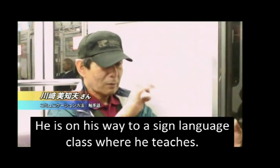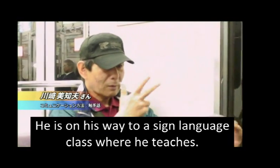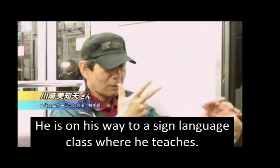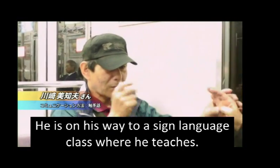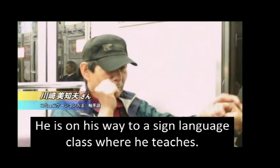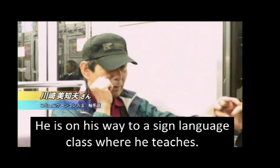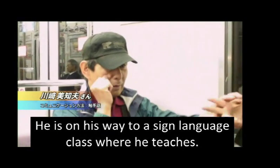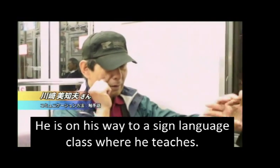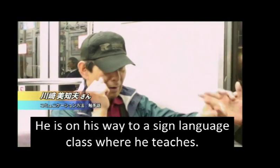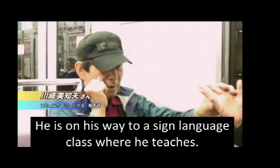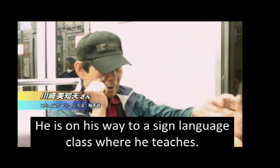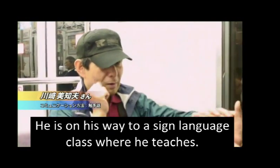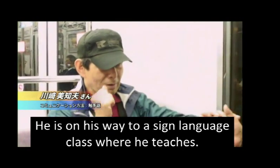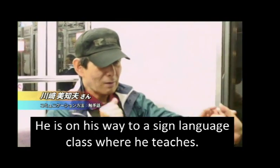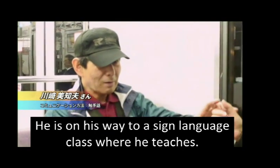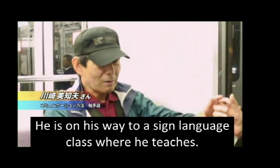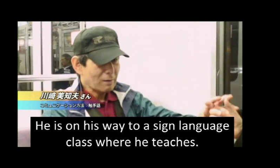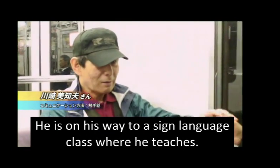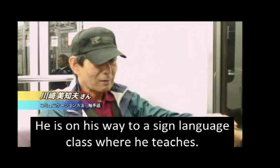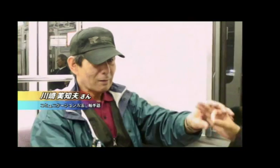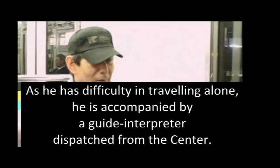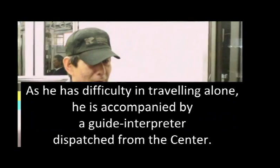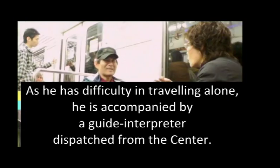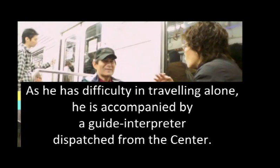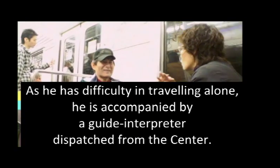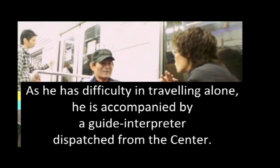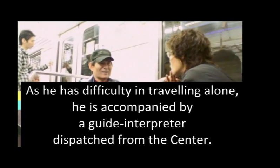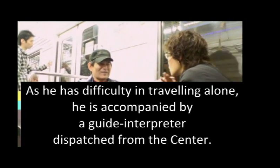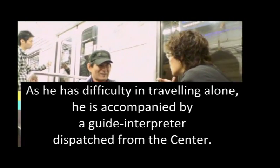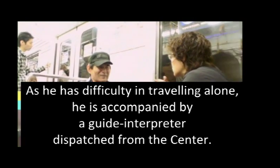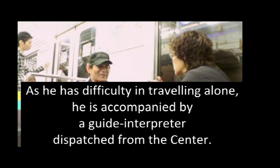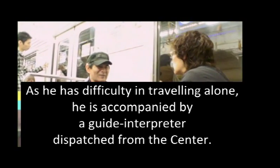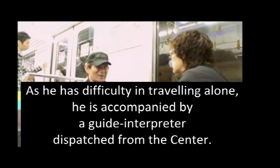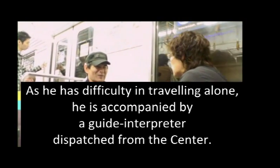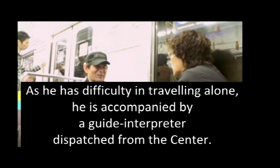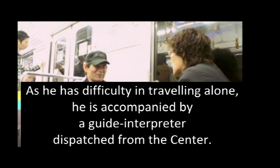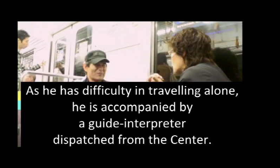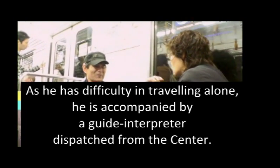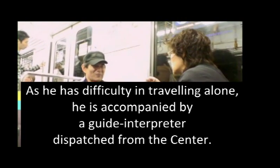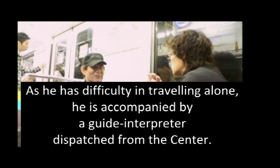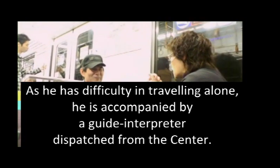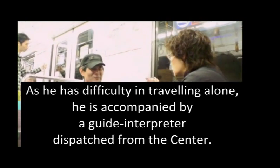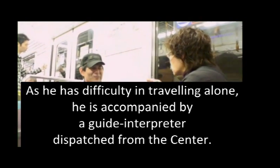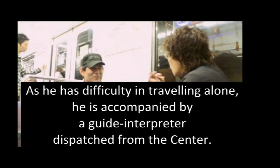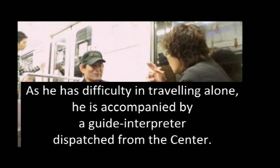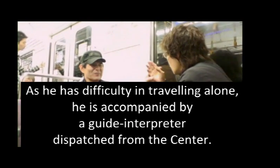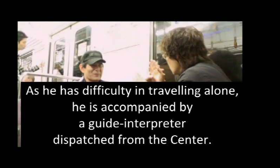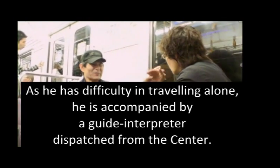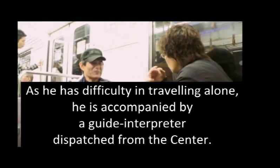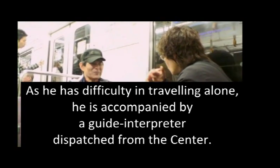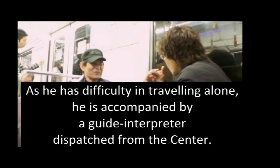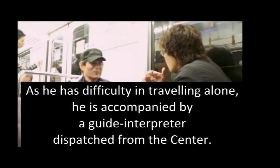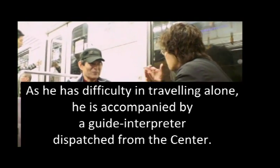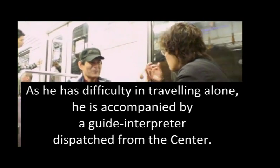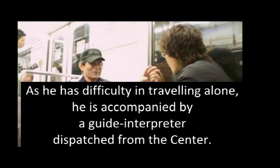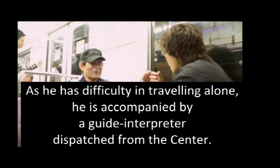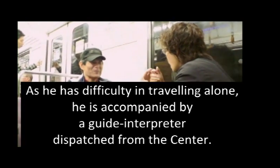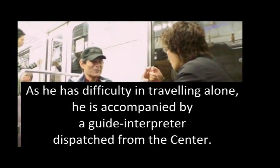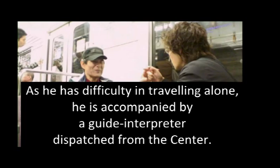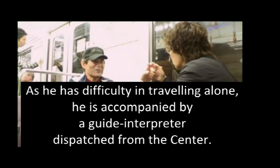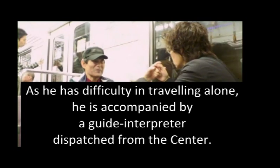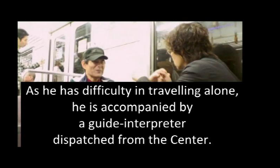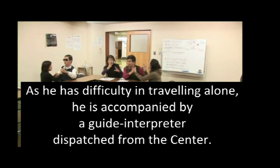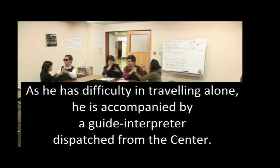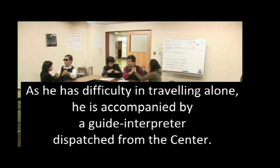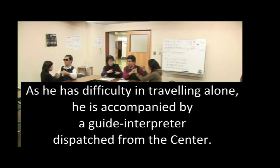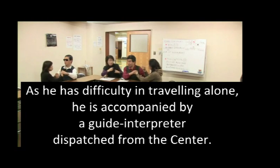。単独での移動は困難なので、通訳介助者の派遣を受け会場へ向かっています